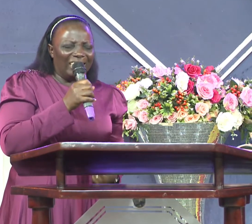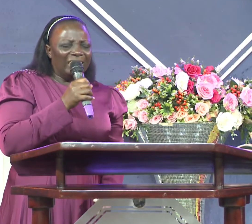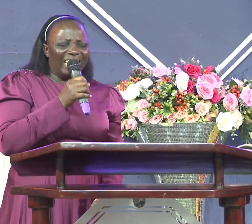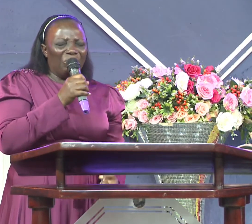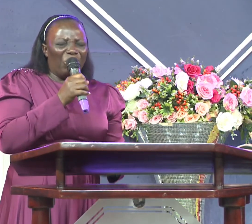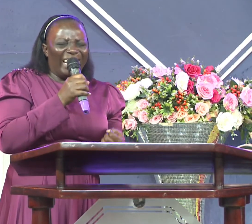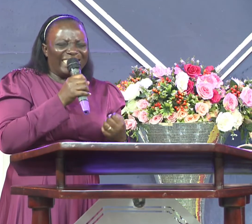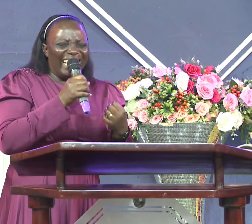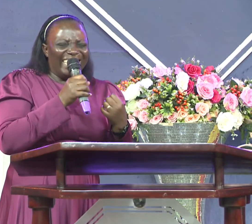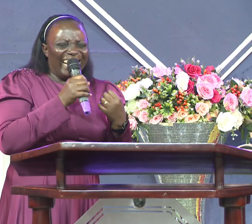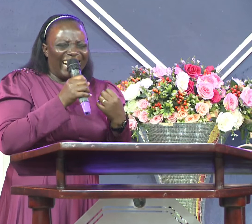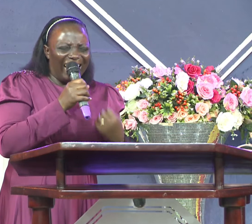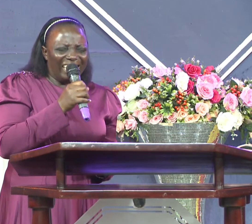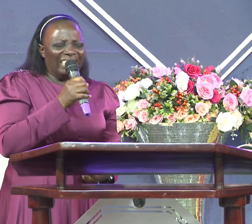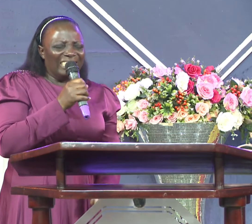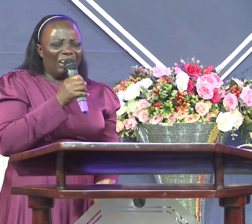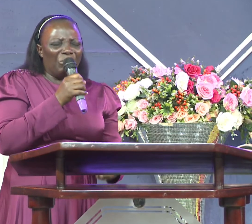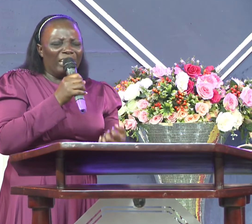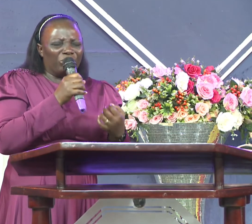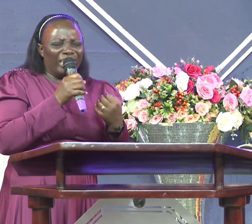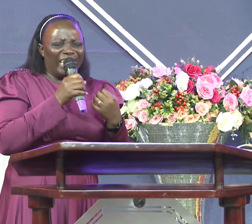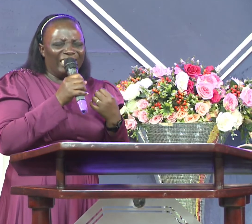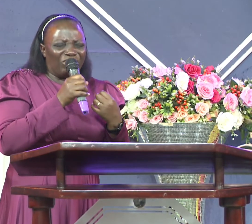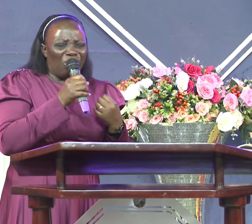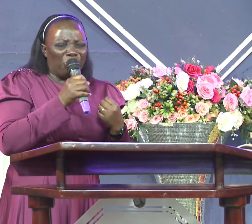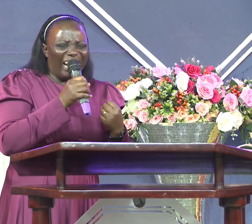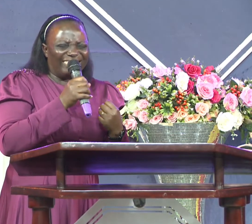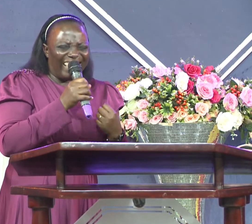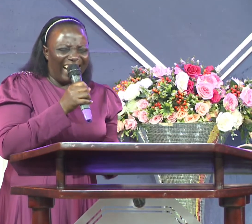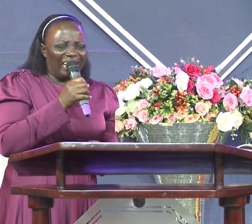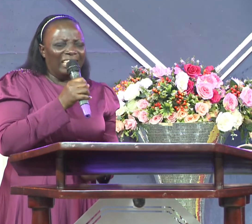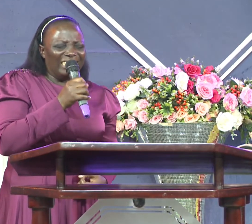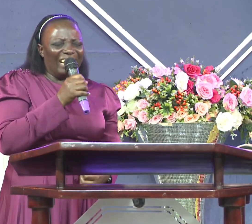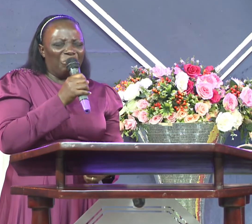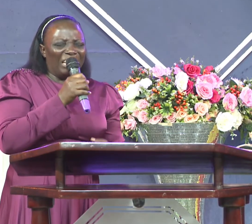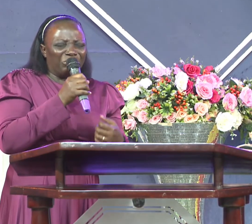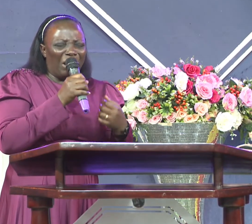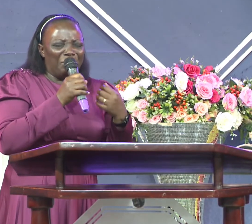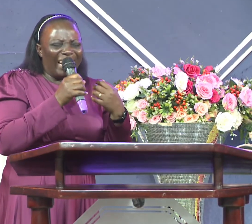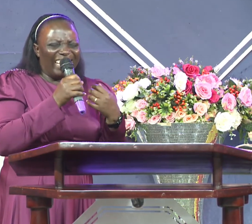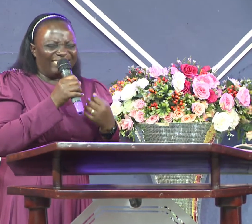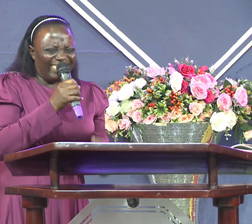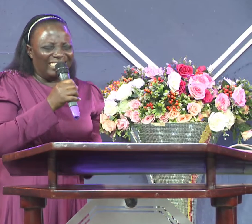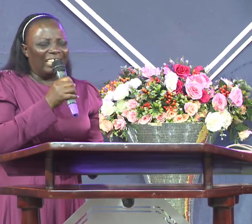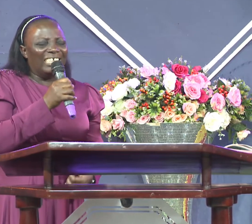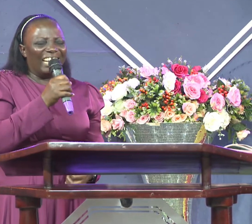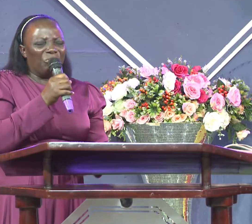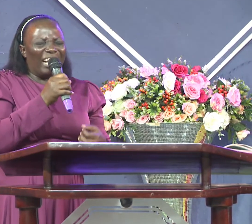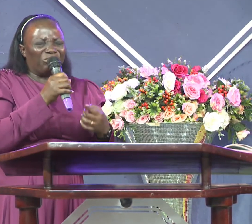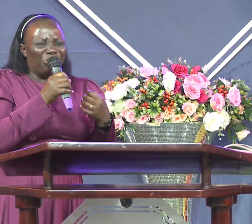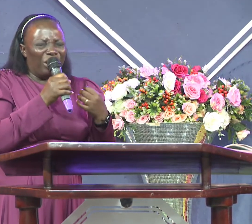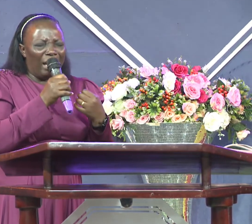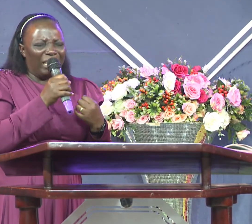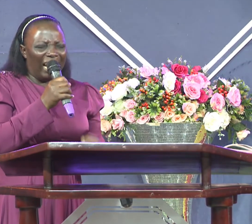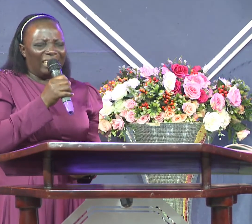wange, yegwe tendeka, yegwe tuigirizo kugasa, yegwe tu wa magesi,